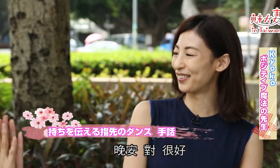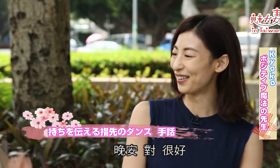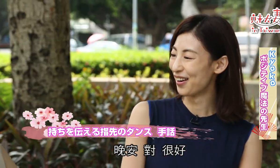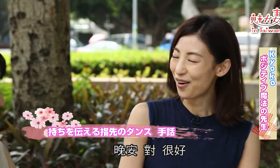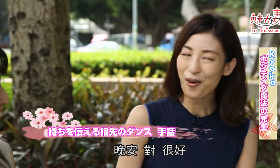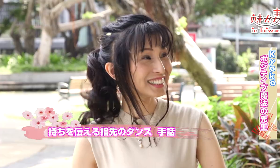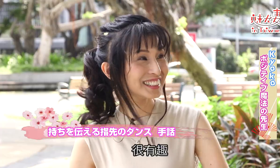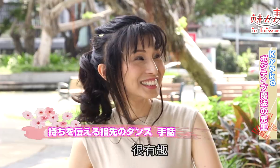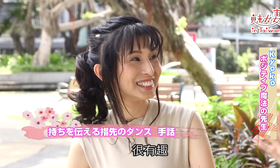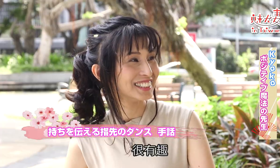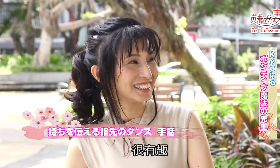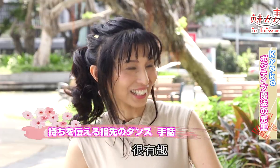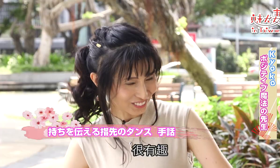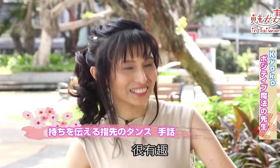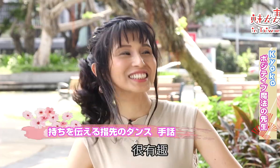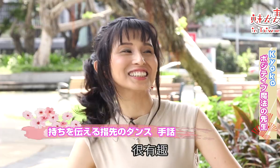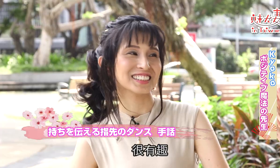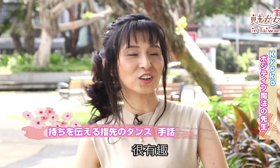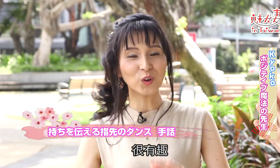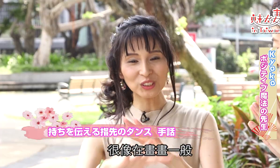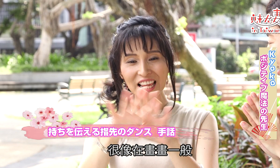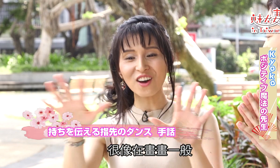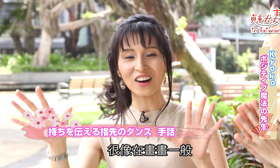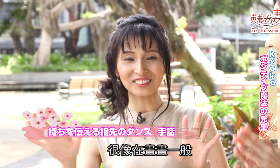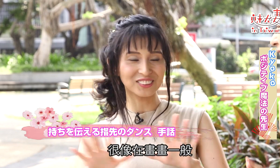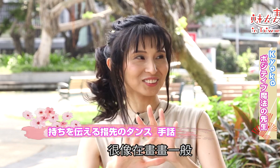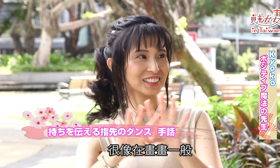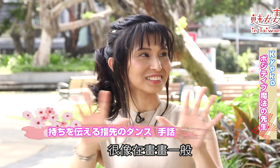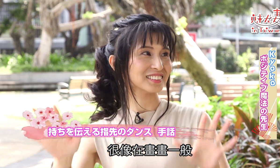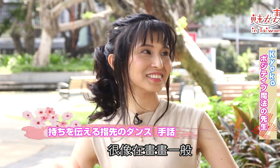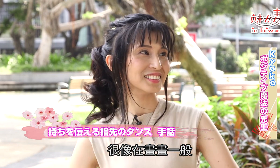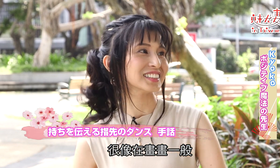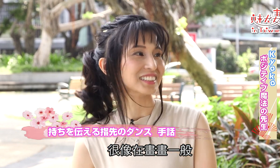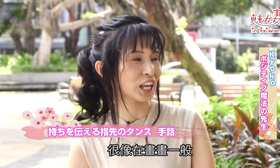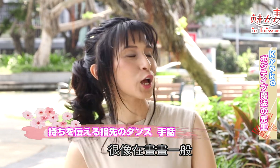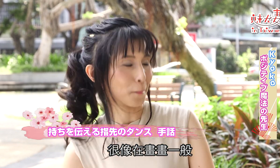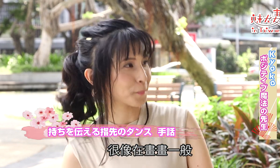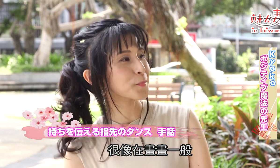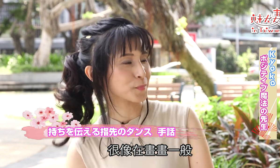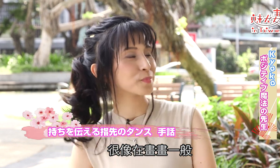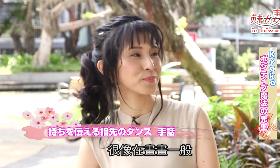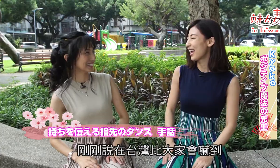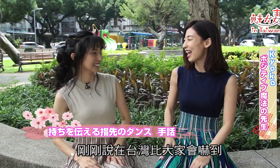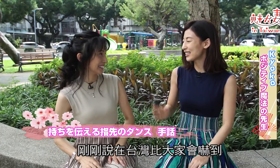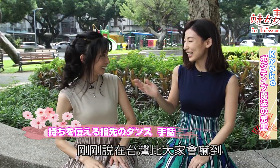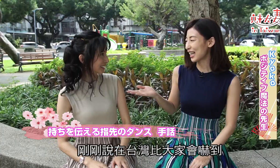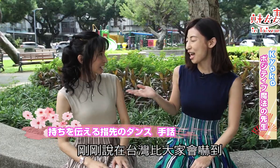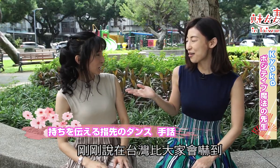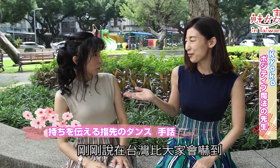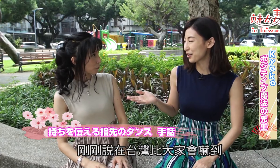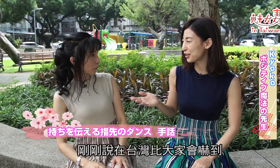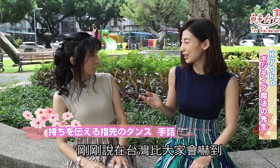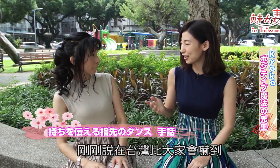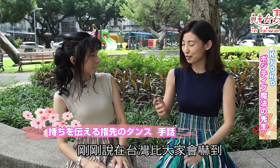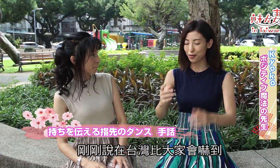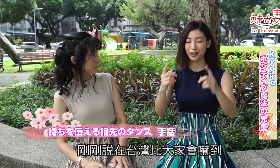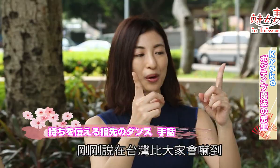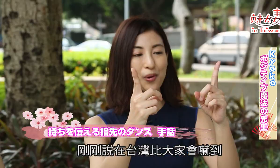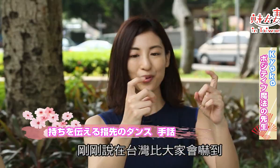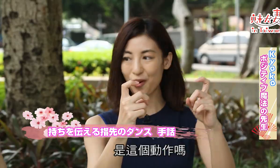。 おー、楽しいですね。 楽しいです。ここに絵を描くようにやるんですね、 うん、さっき台湾でびっくりされるって言われたのはこの動